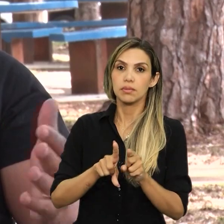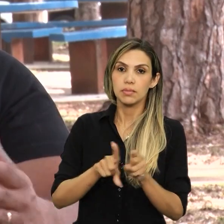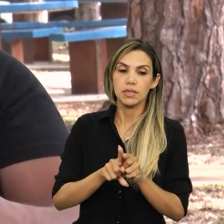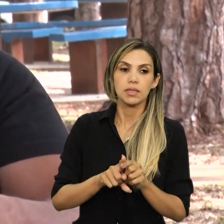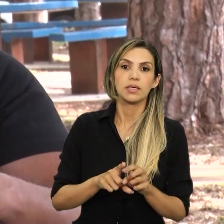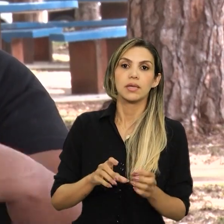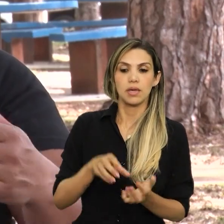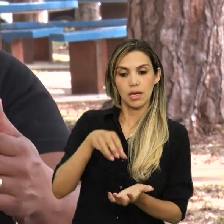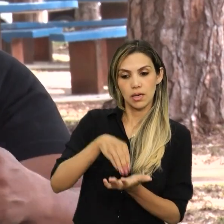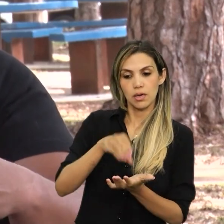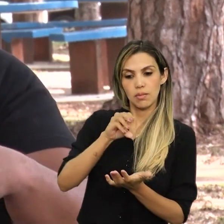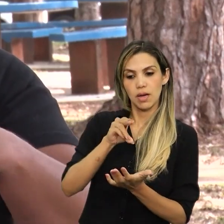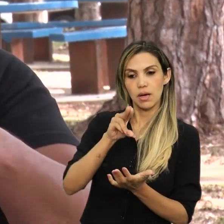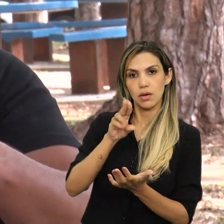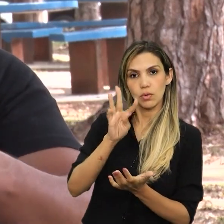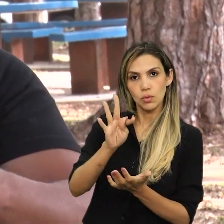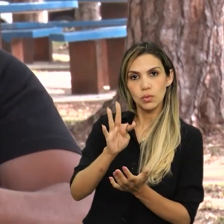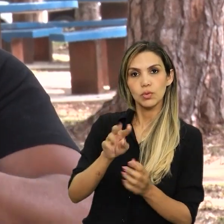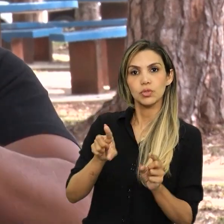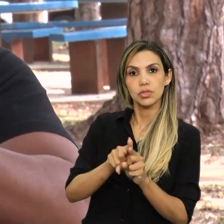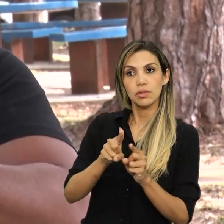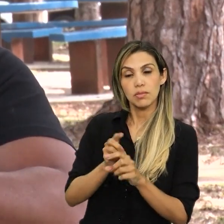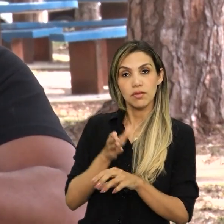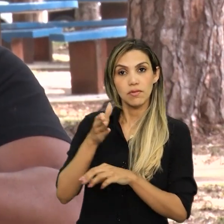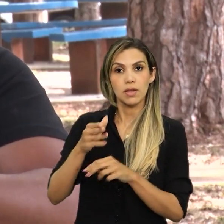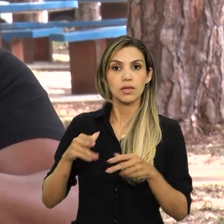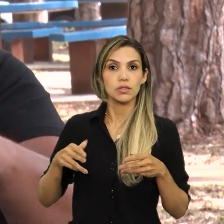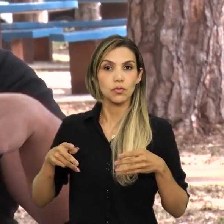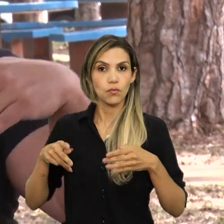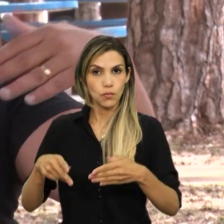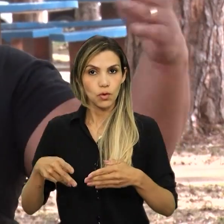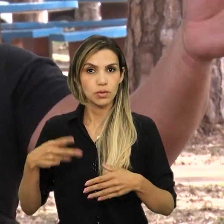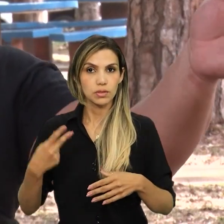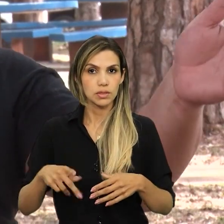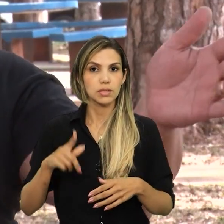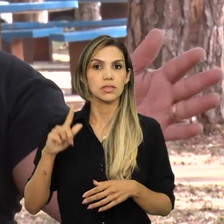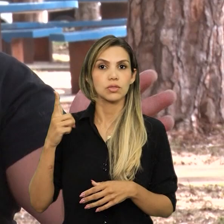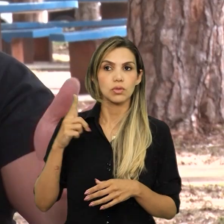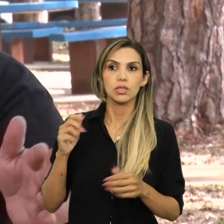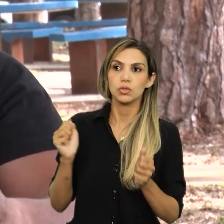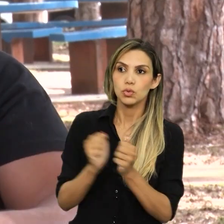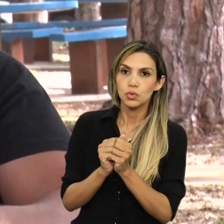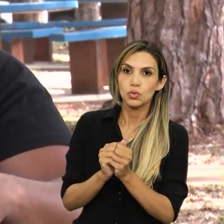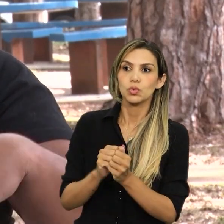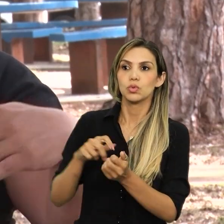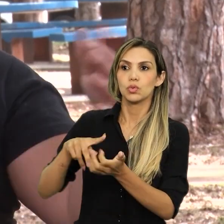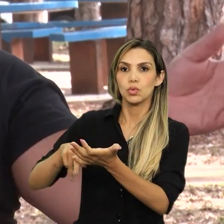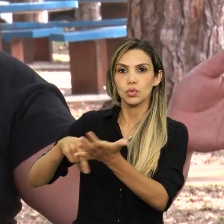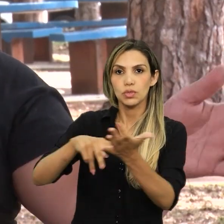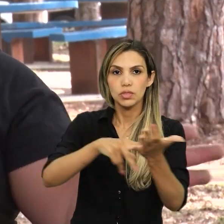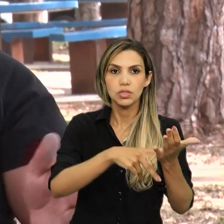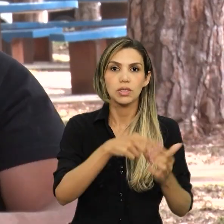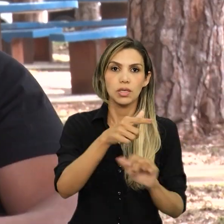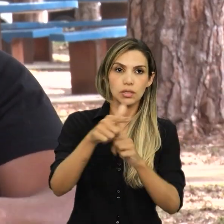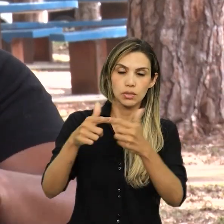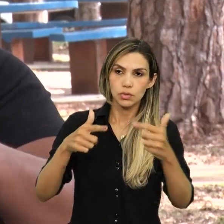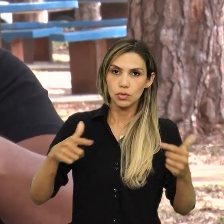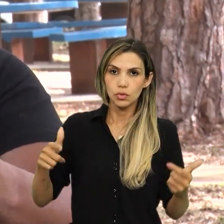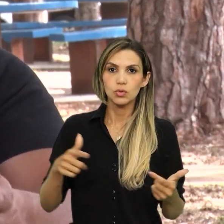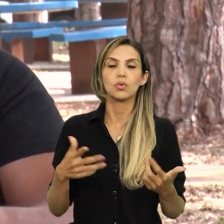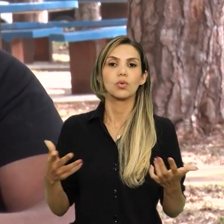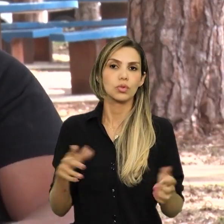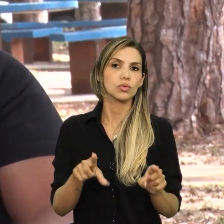também, né, a CUT, reúne no Fórum Goiano, junto com várias outras entidades sindicais, outras centrais sindicais